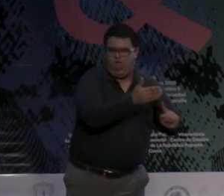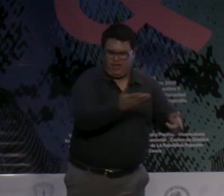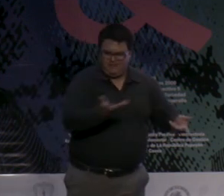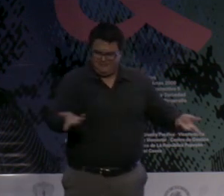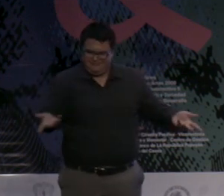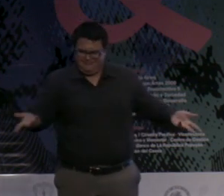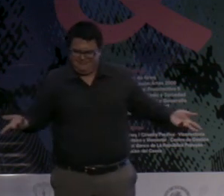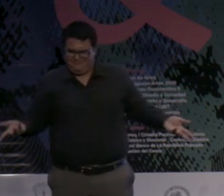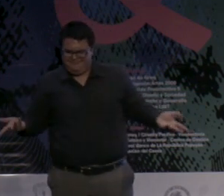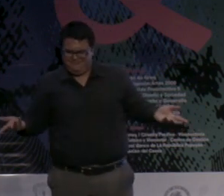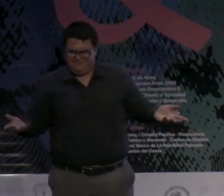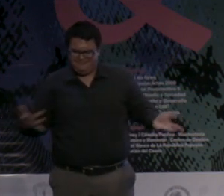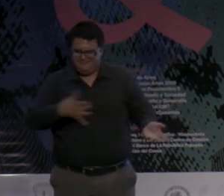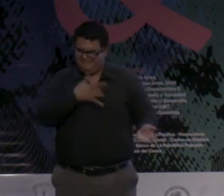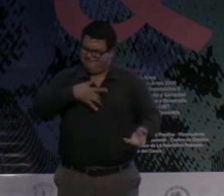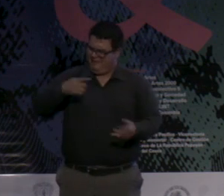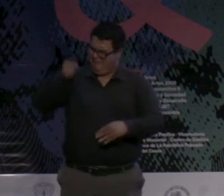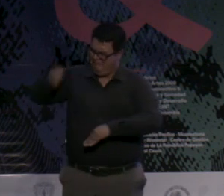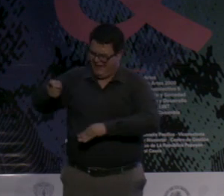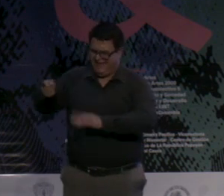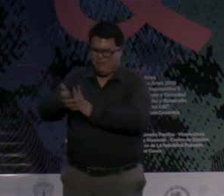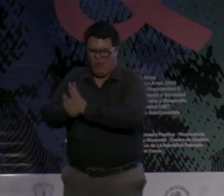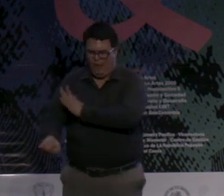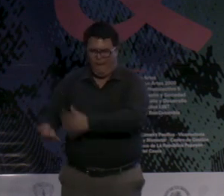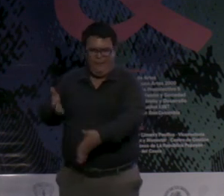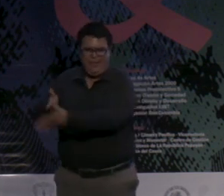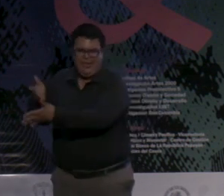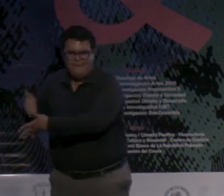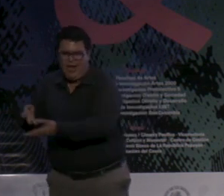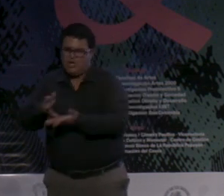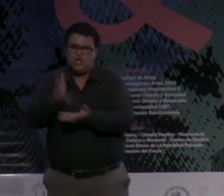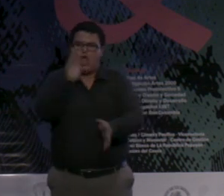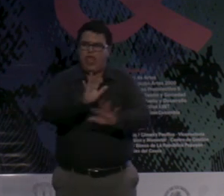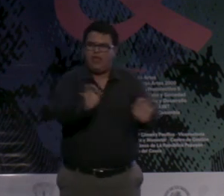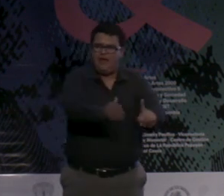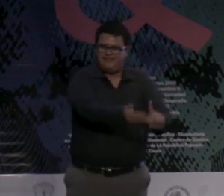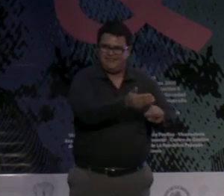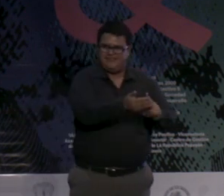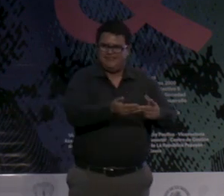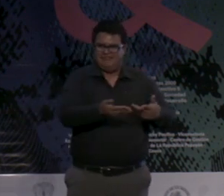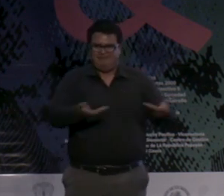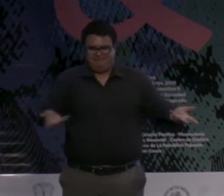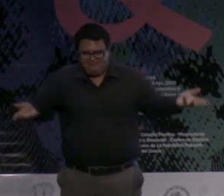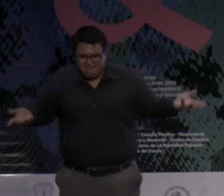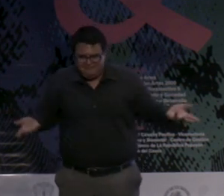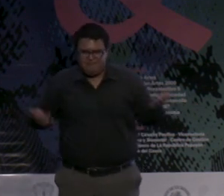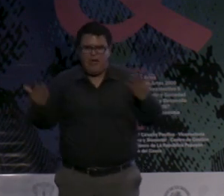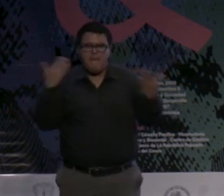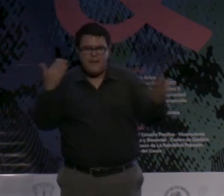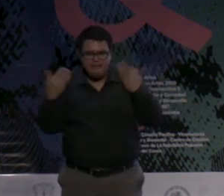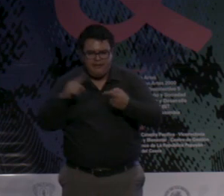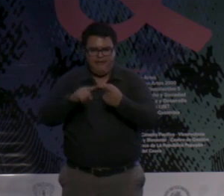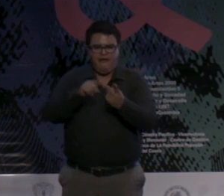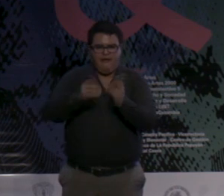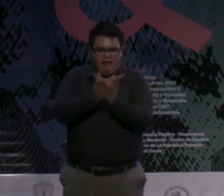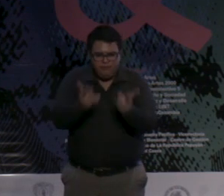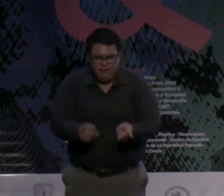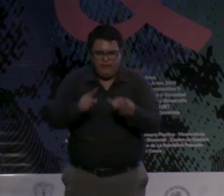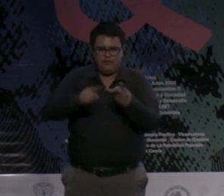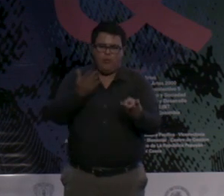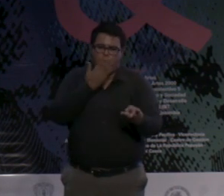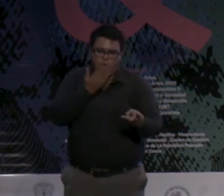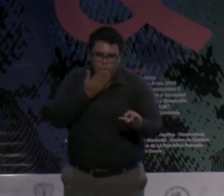desactivación política, de la sublevación o desactivación política de campesinos, estudiantes,